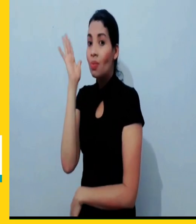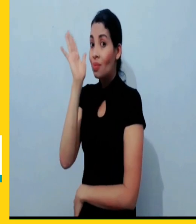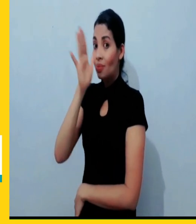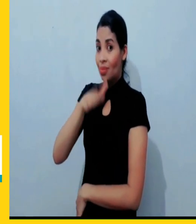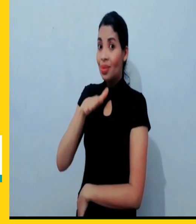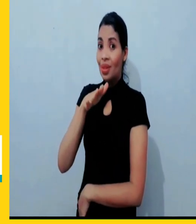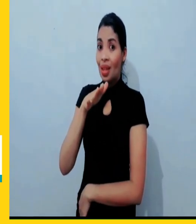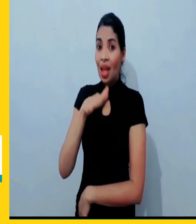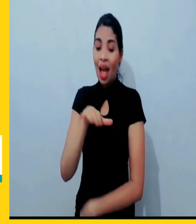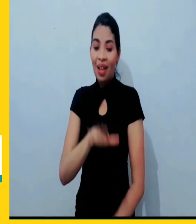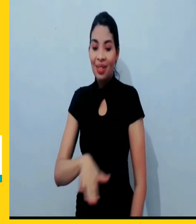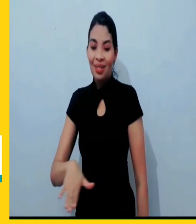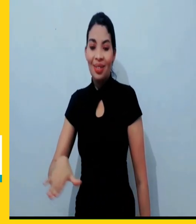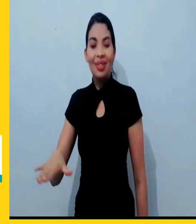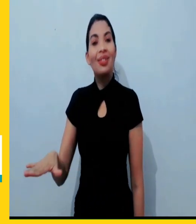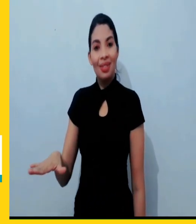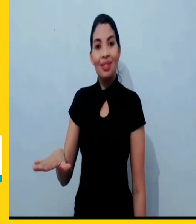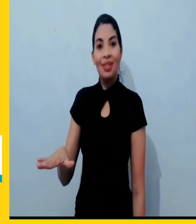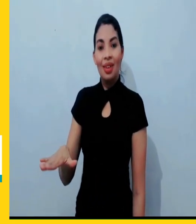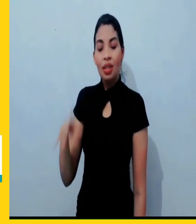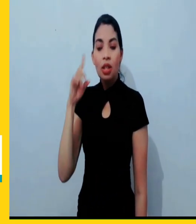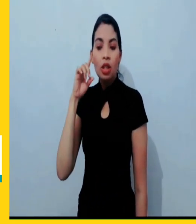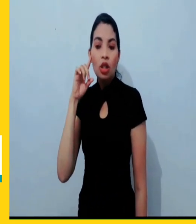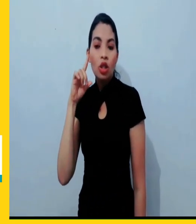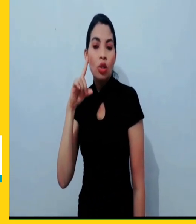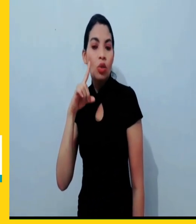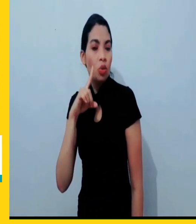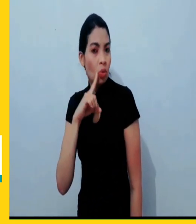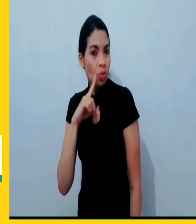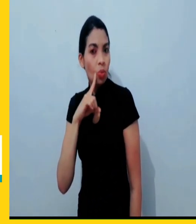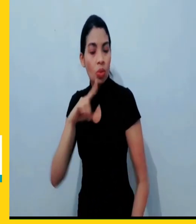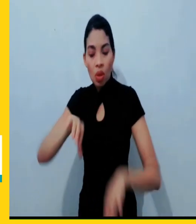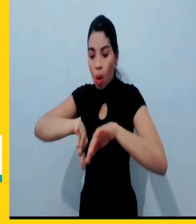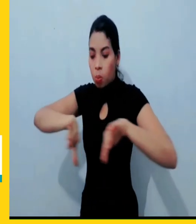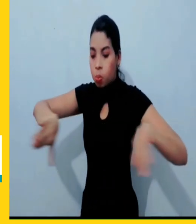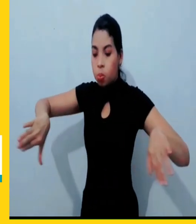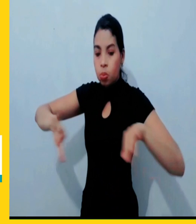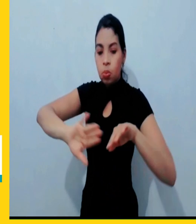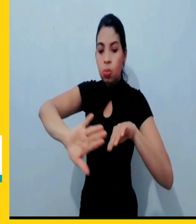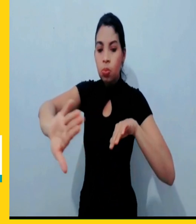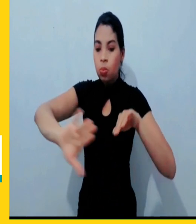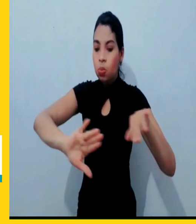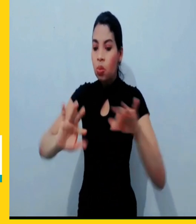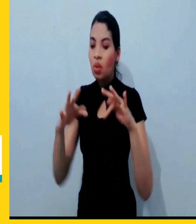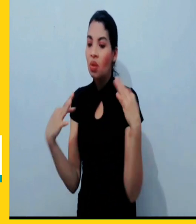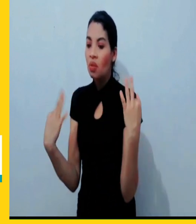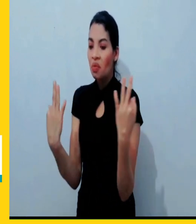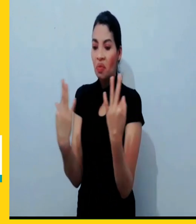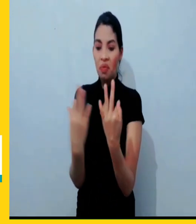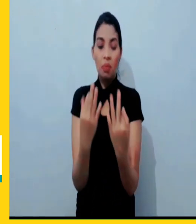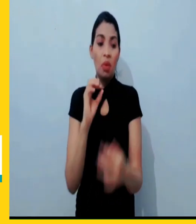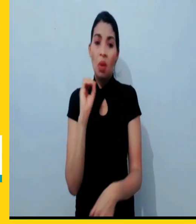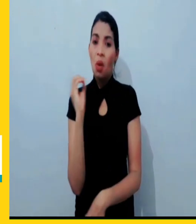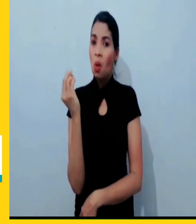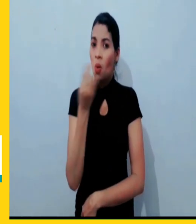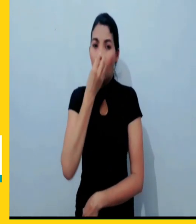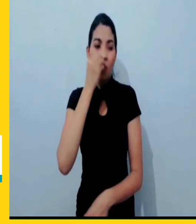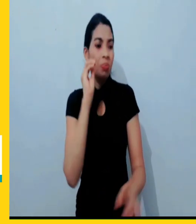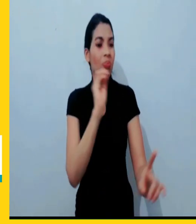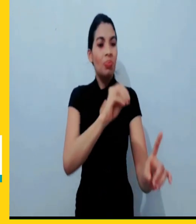bruxos. As crianças que sobreviviam eram separadas de suas famílias e quase